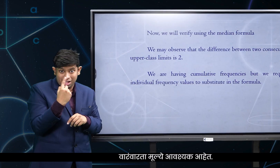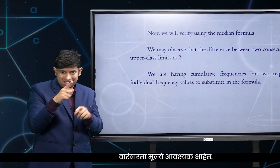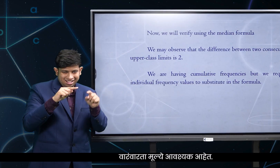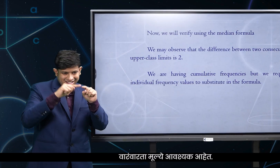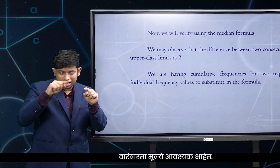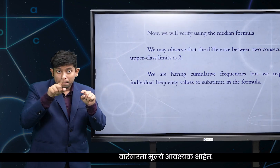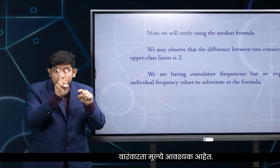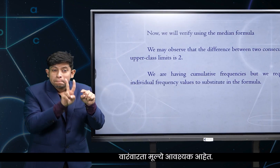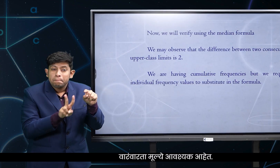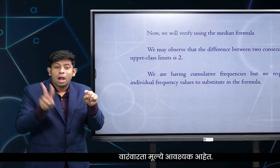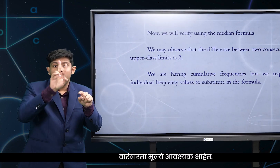आहे.